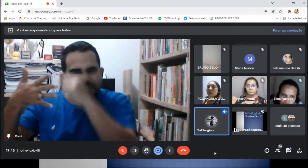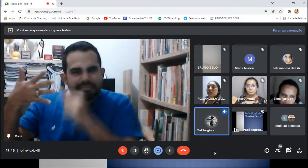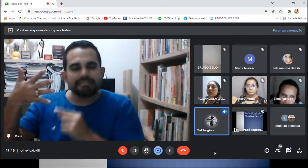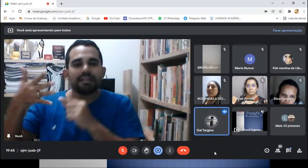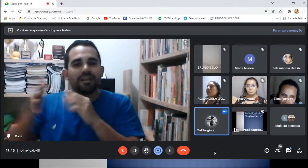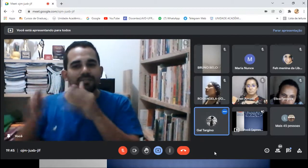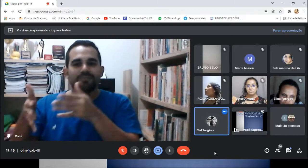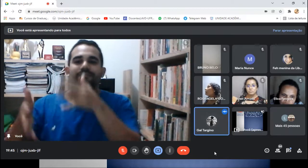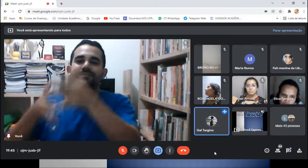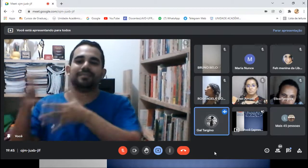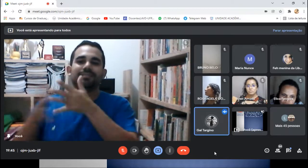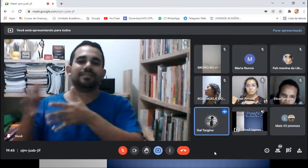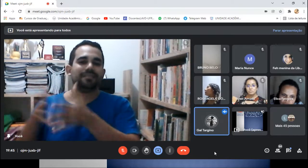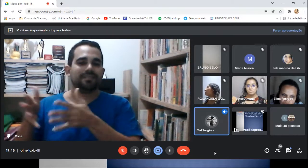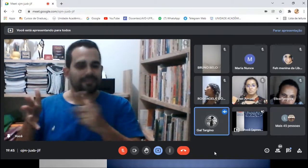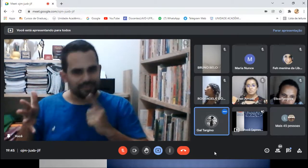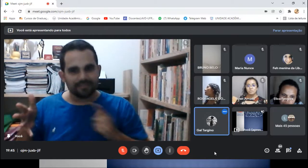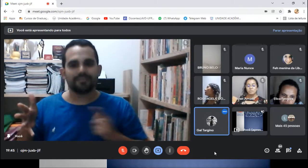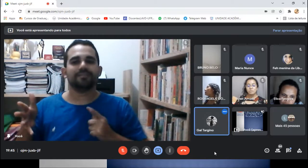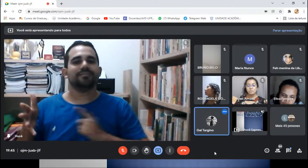sigmanologia, na cinética.